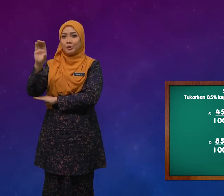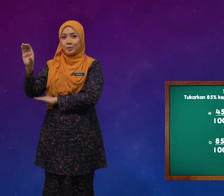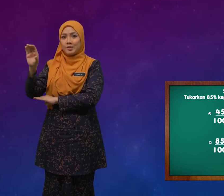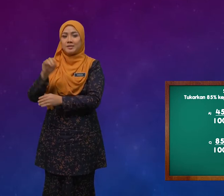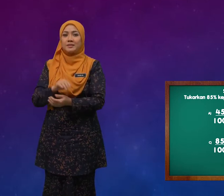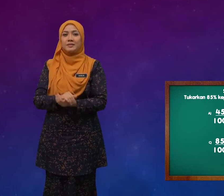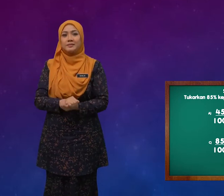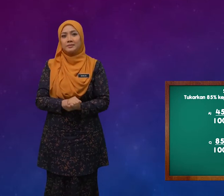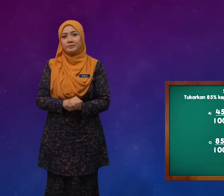93/100.